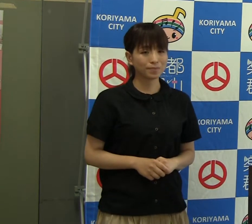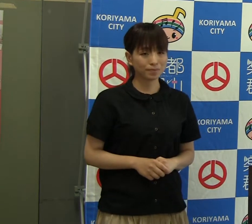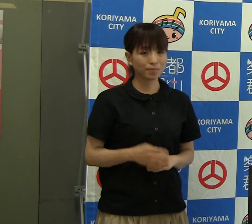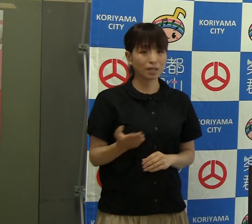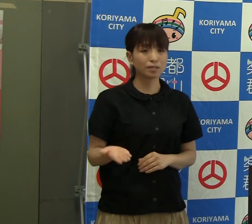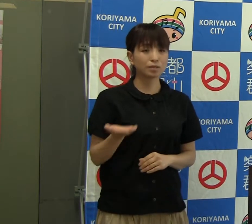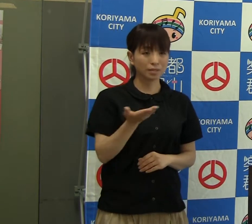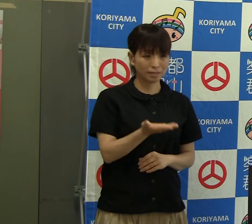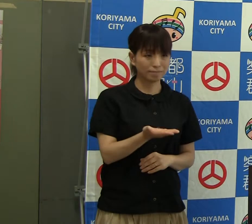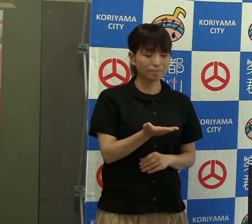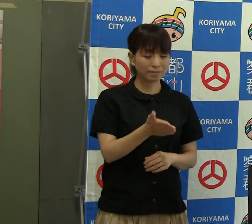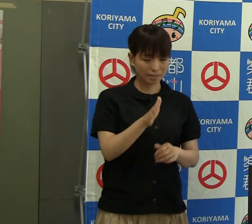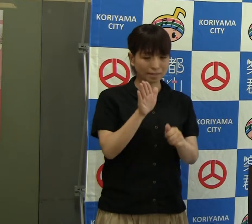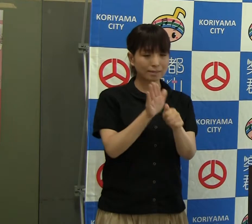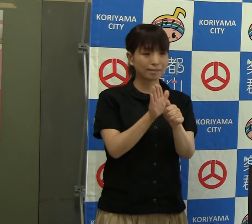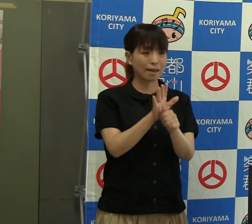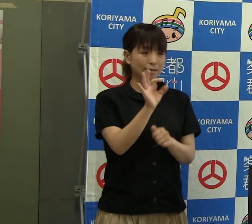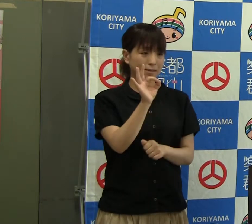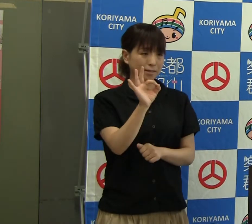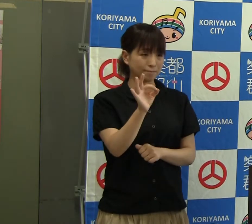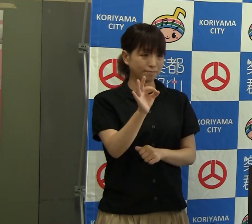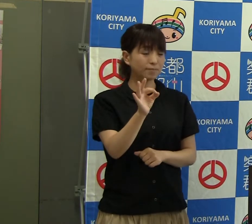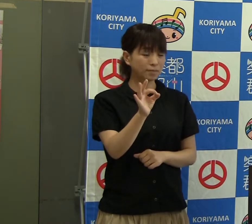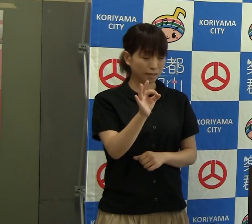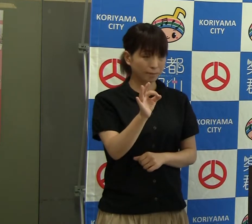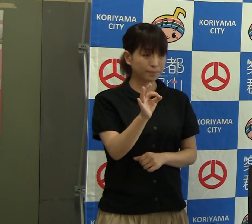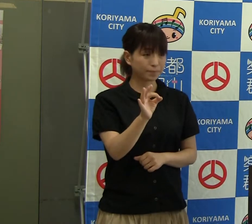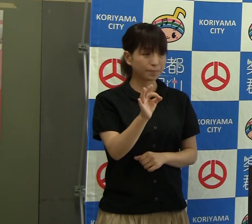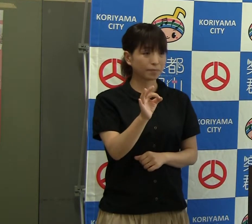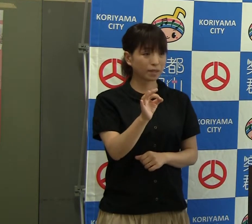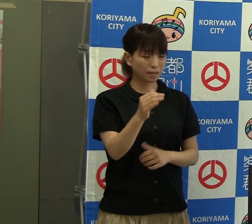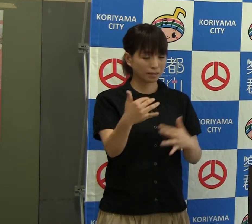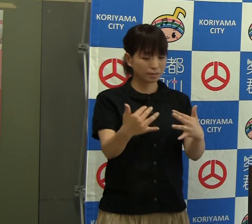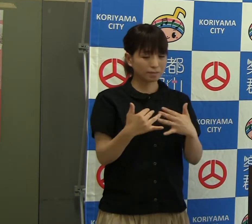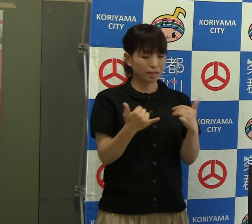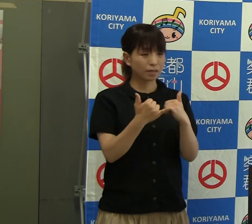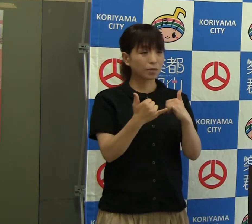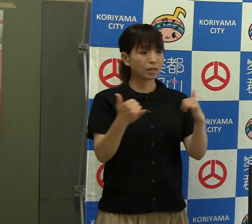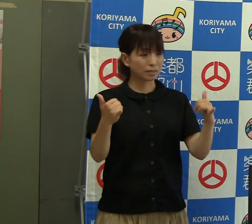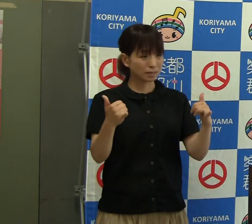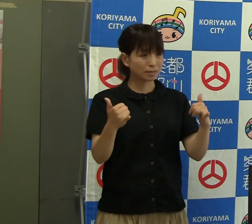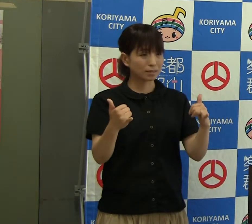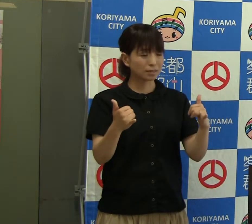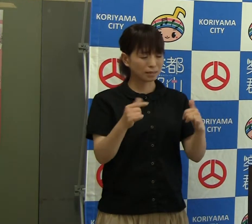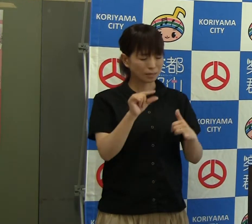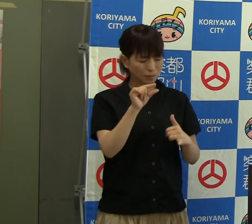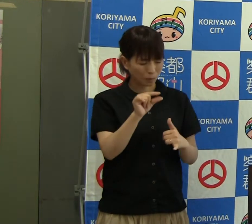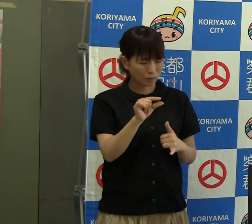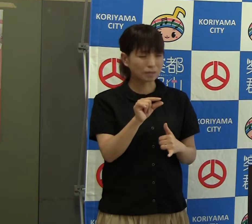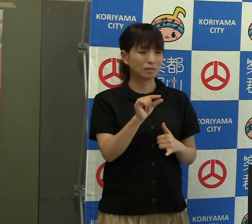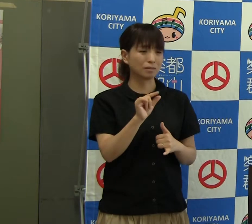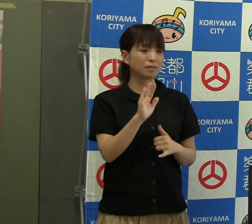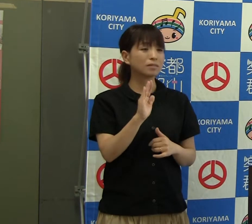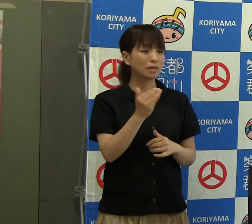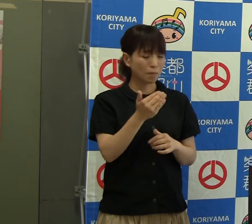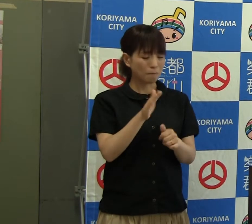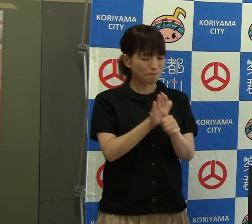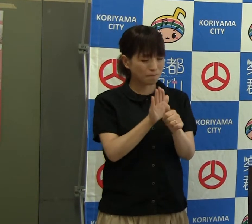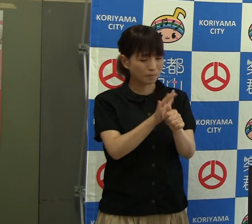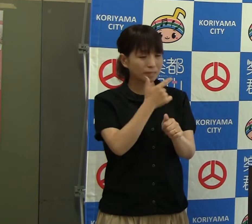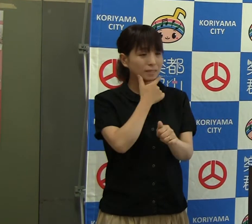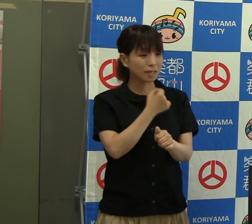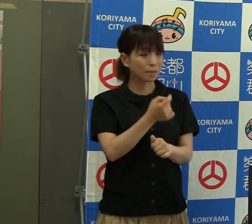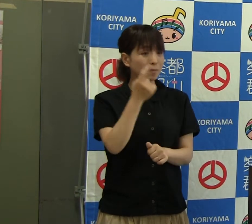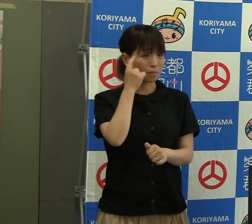次に義援金についてでございますが、被災された方々にいささかでもお役に立てばということで、平